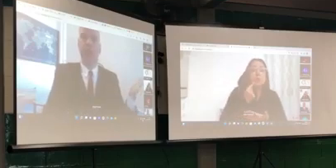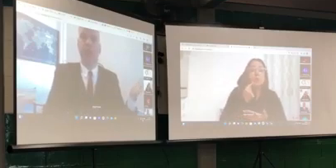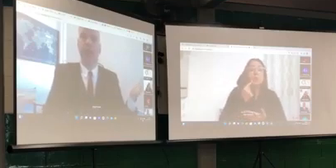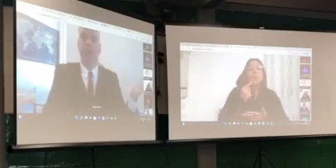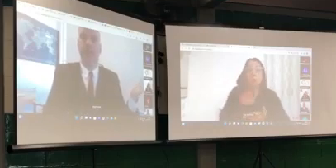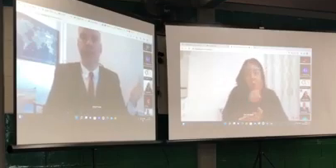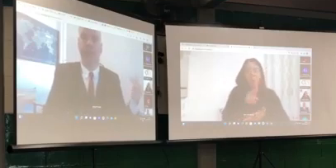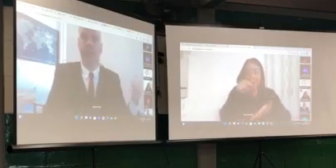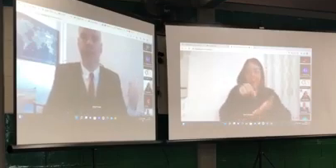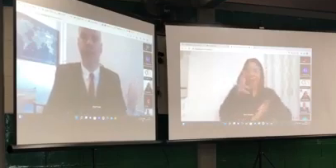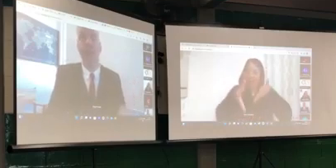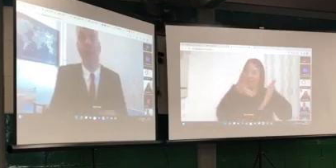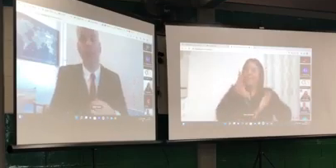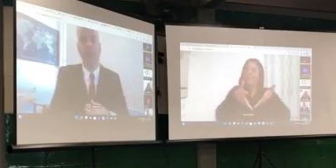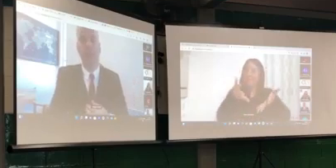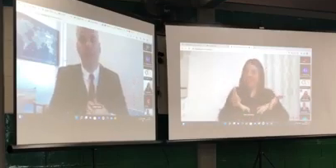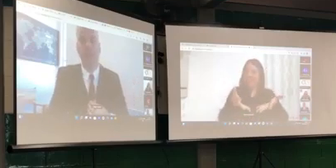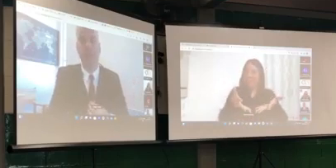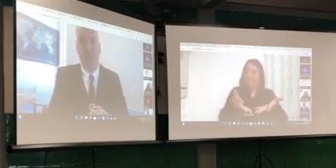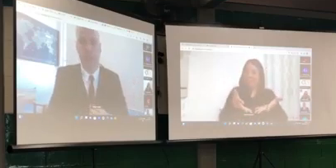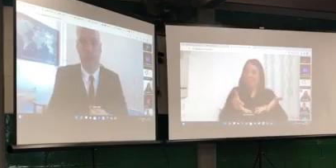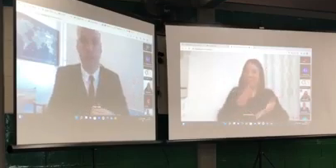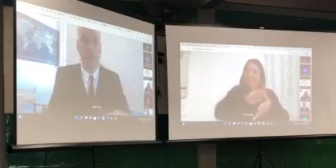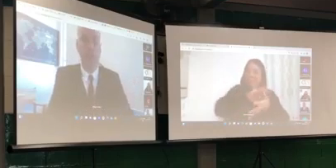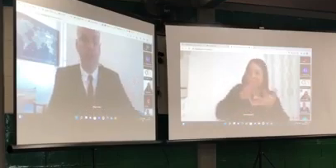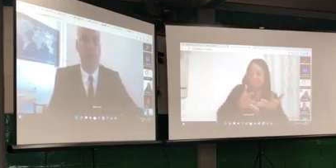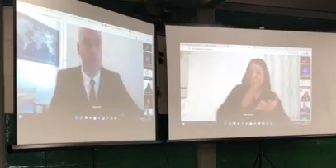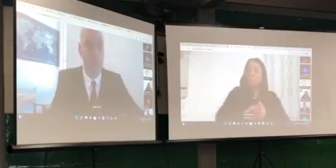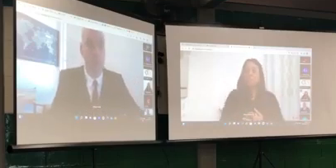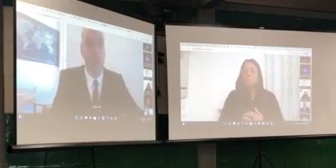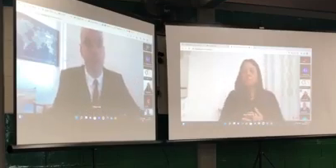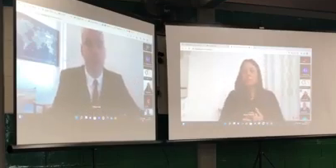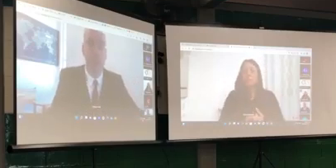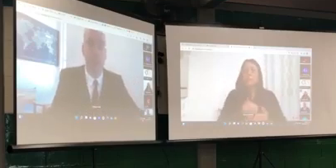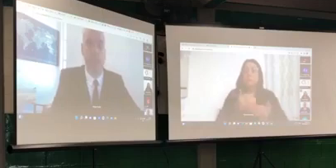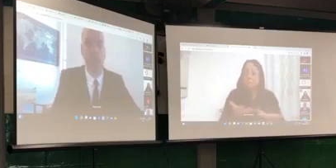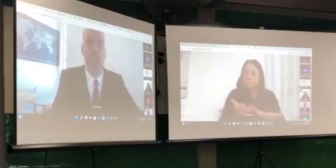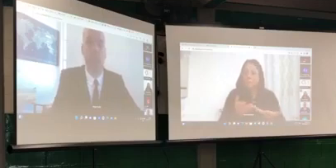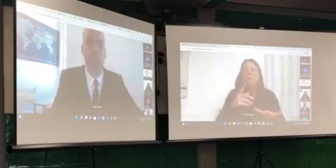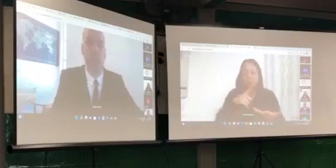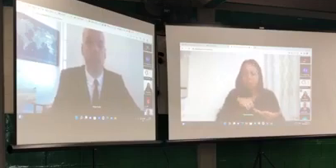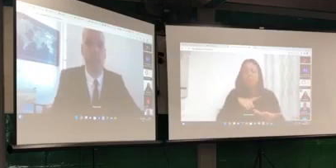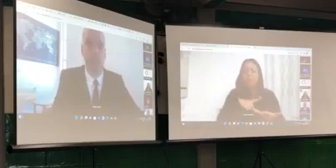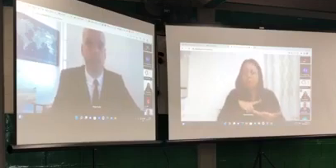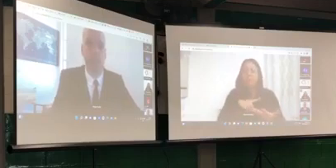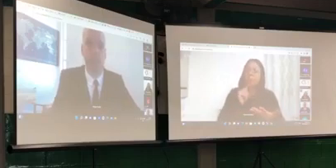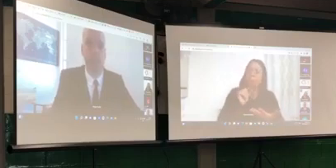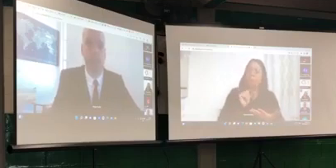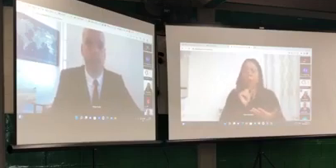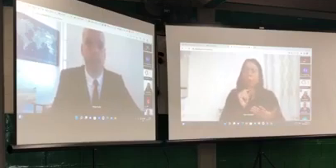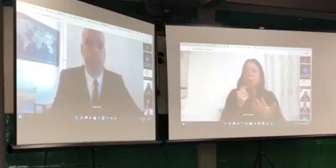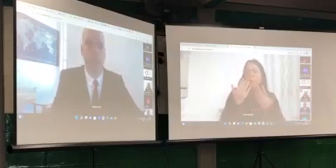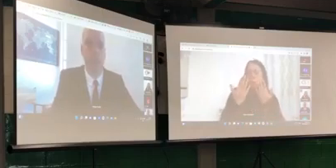Libras, né? A língua brasileira de sinais. Então ainda tem um pouco dessa dúvida, né, neste